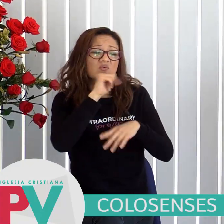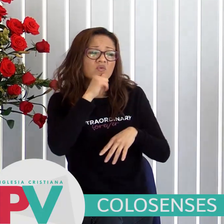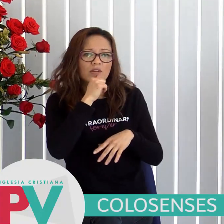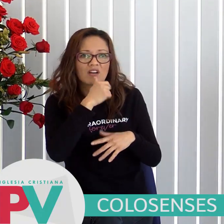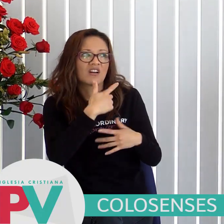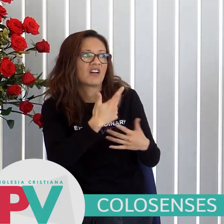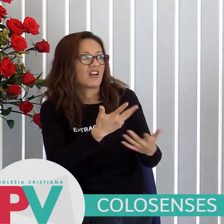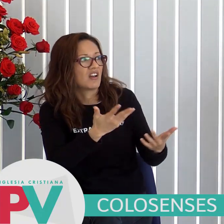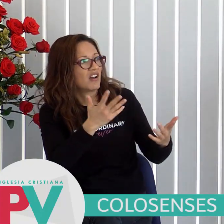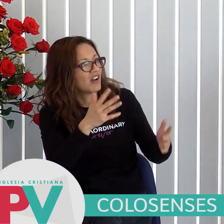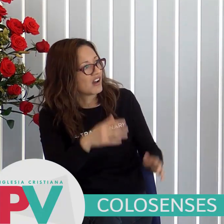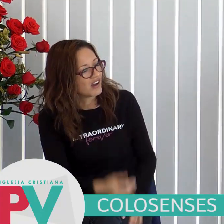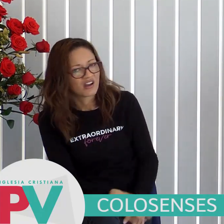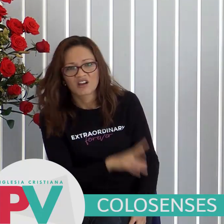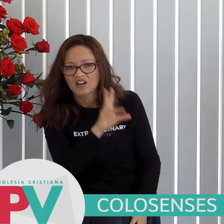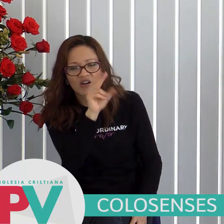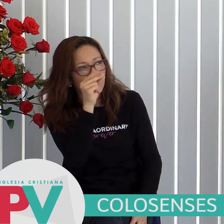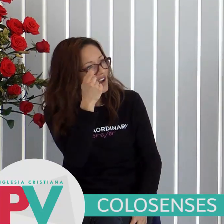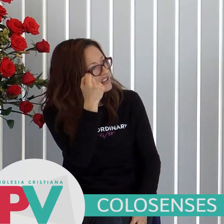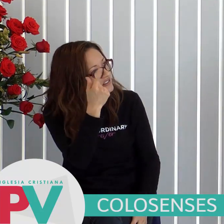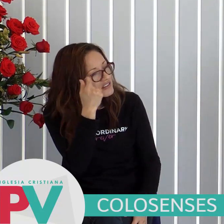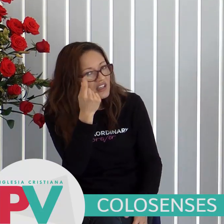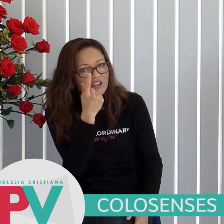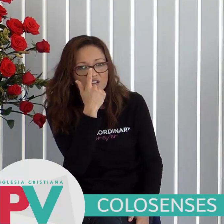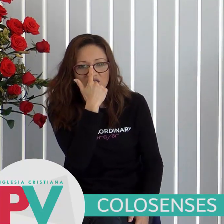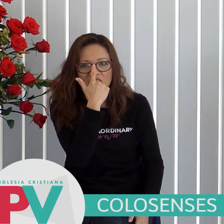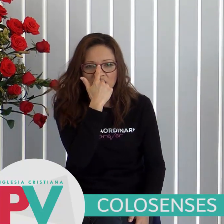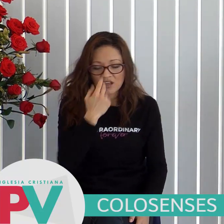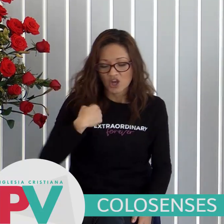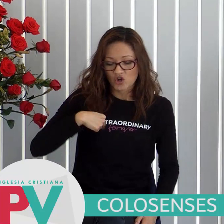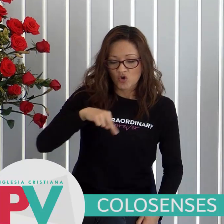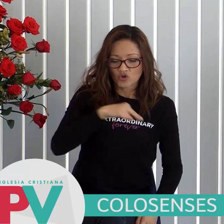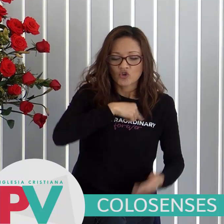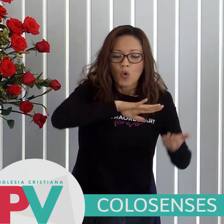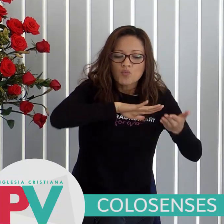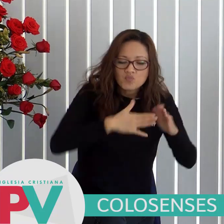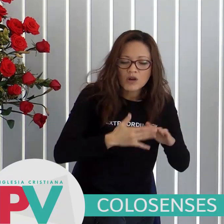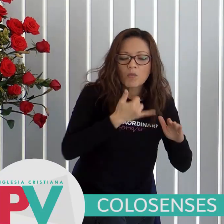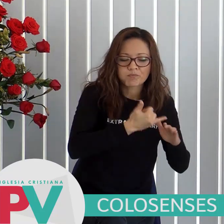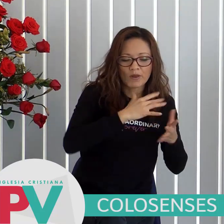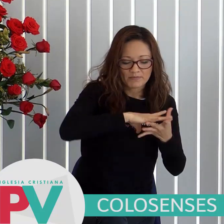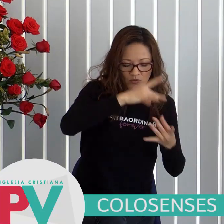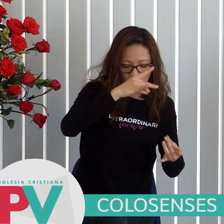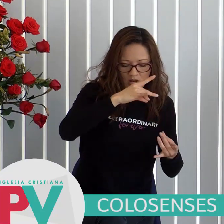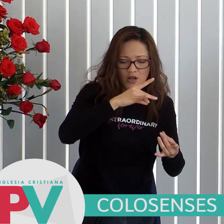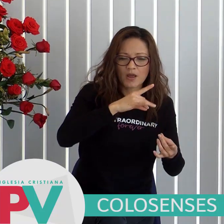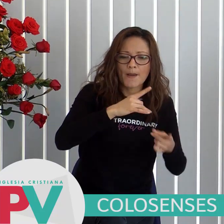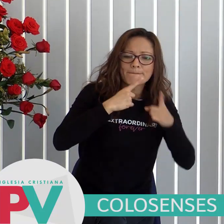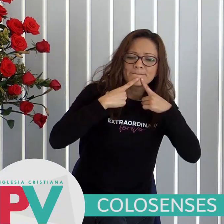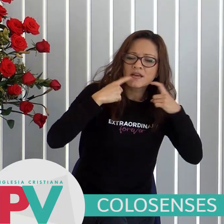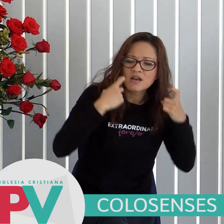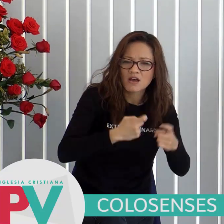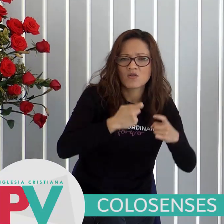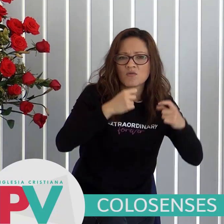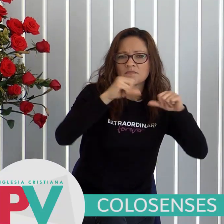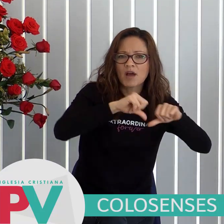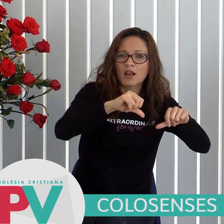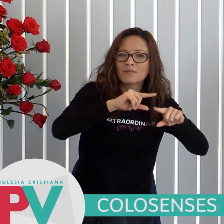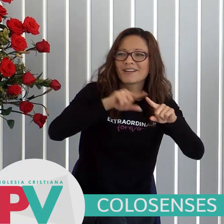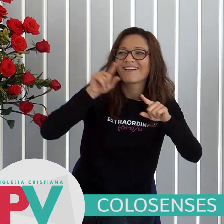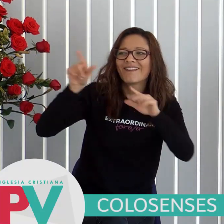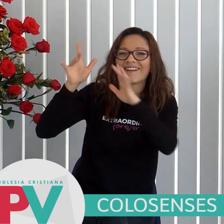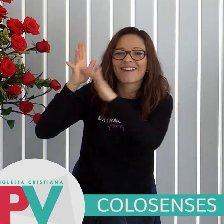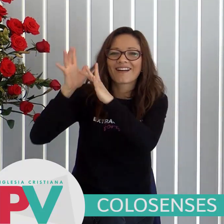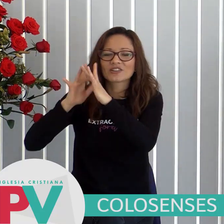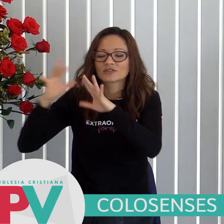¿usted no ha entendido el evangelio? Que estando nosotros muertos en nuestros delitos y pecados, nos dio vida juntamente